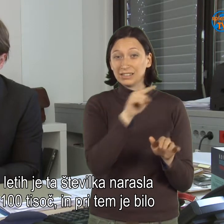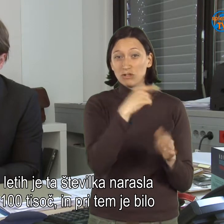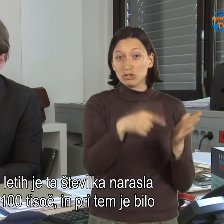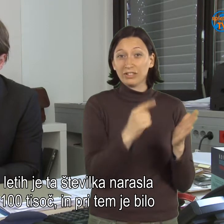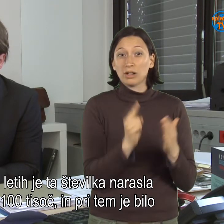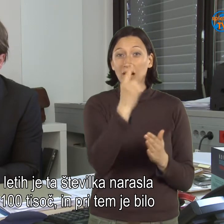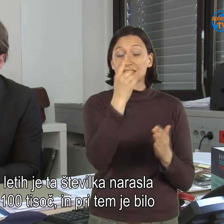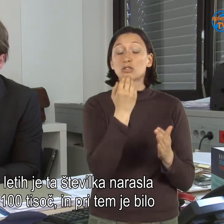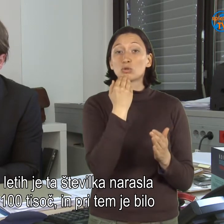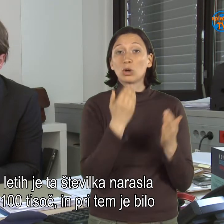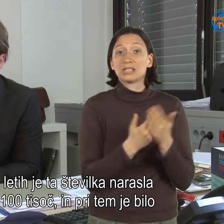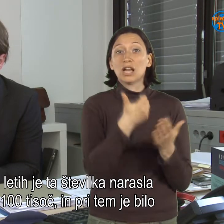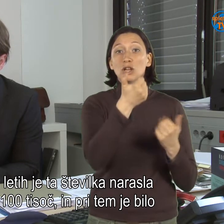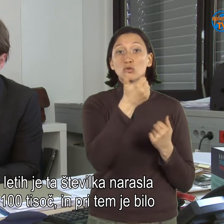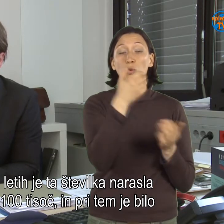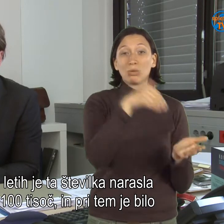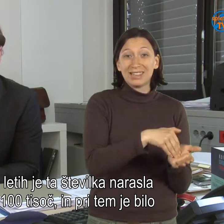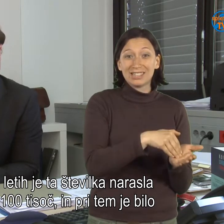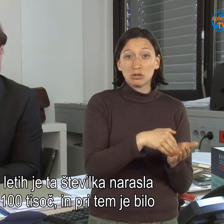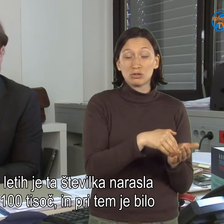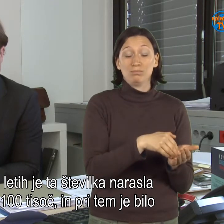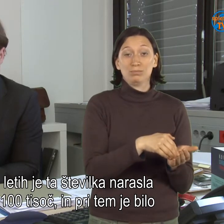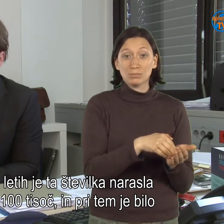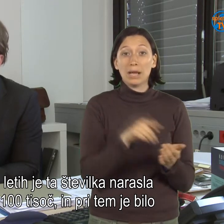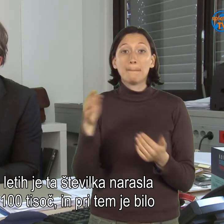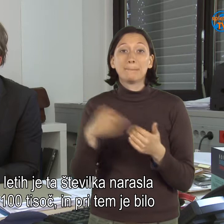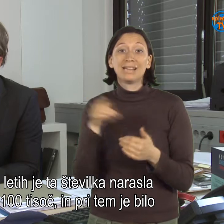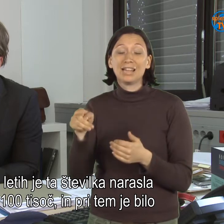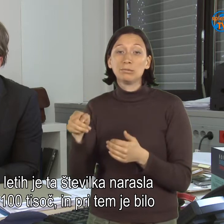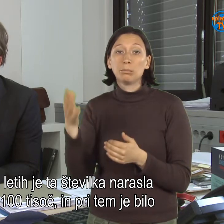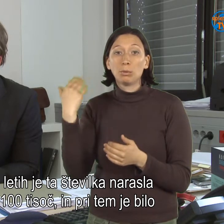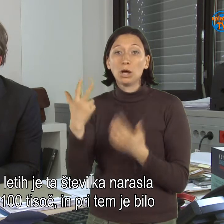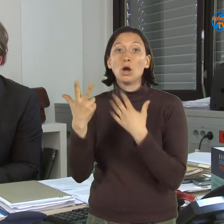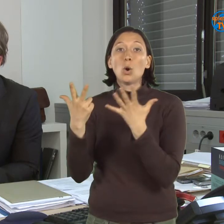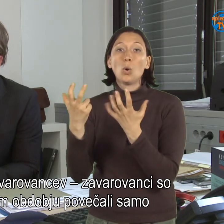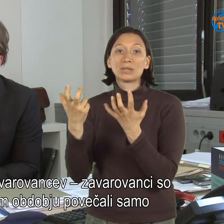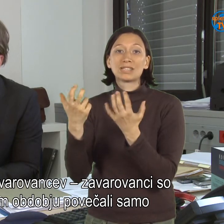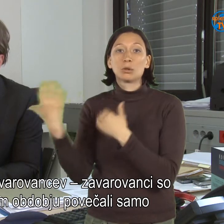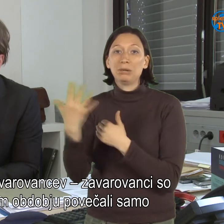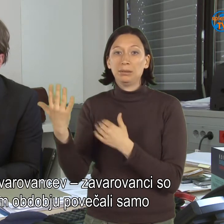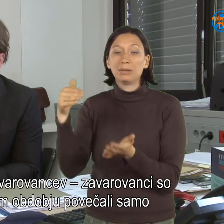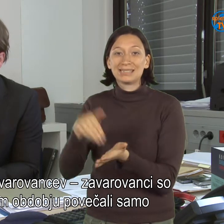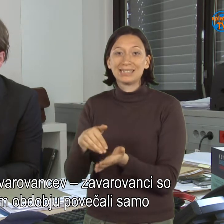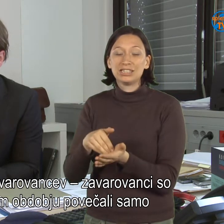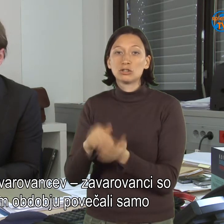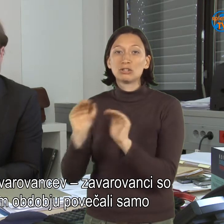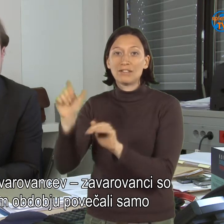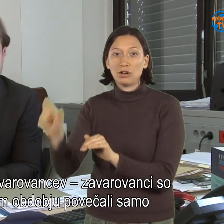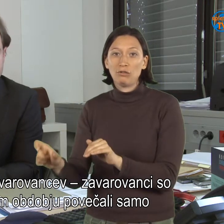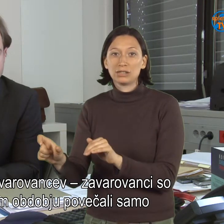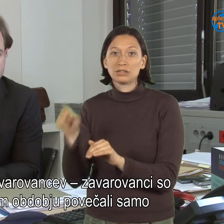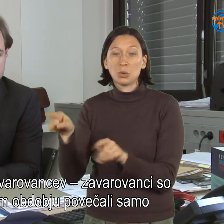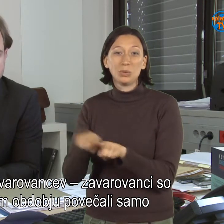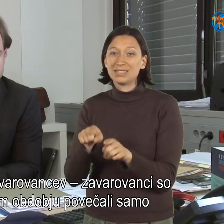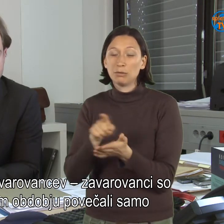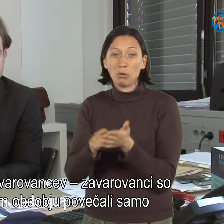v 9 letih je ta številka narasla skoraj za 100.000. In pri tem je bilo 855.000